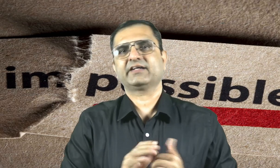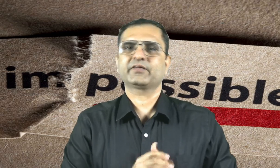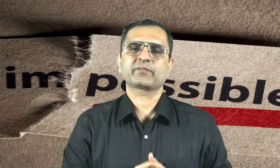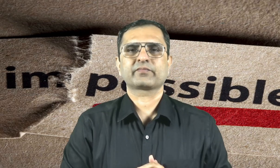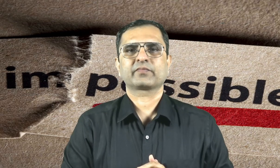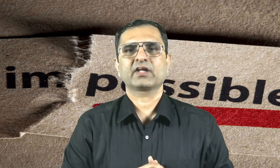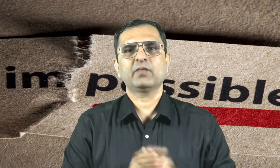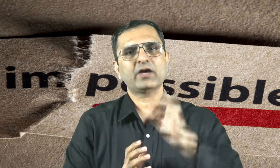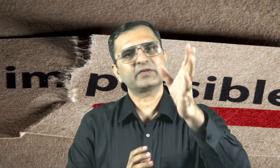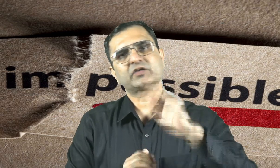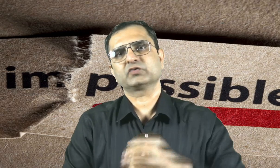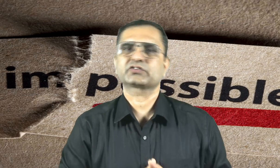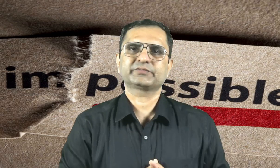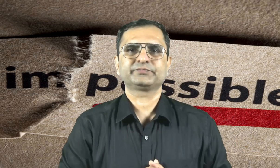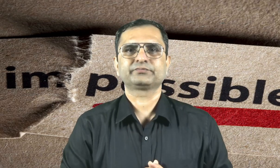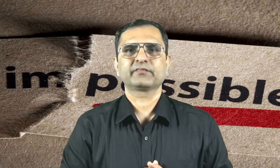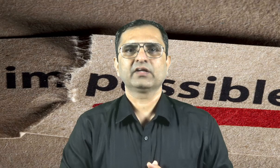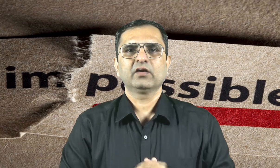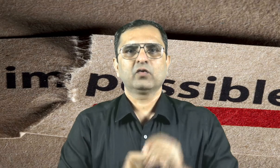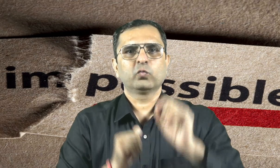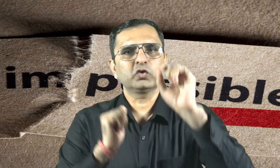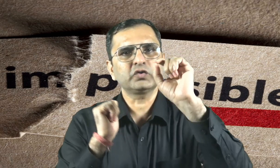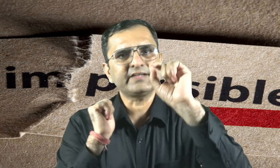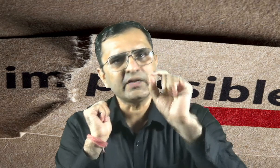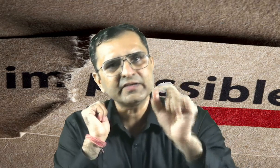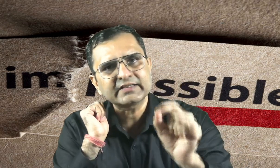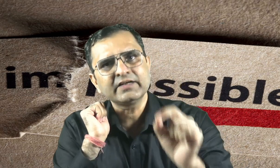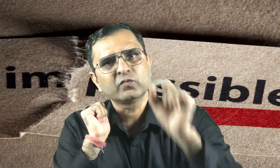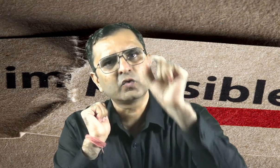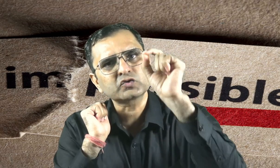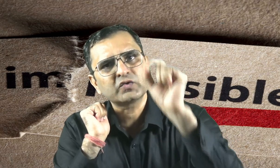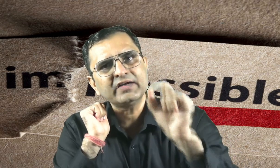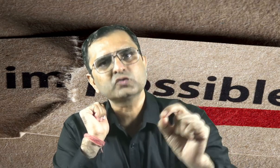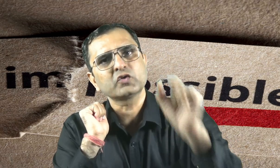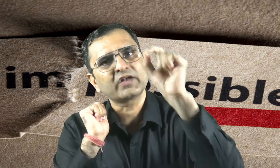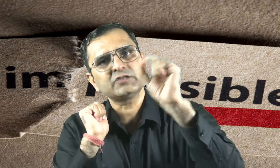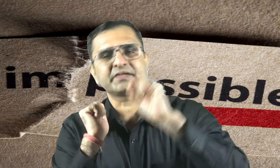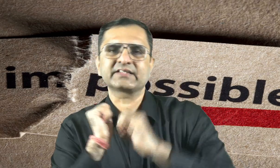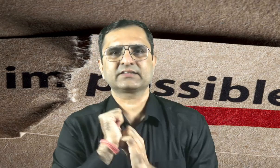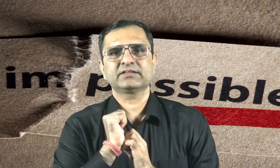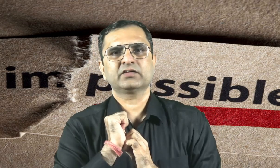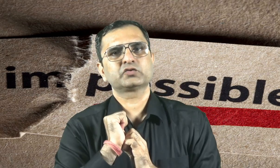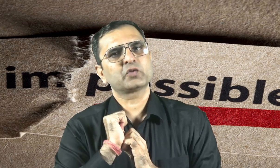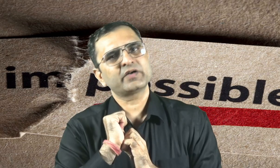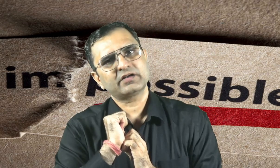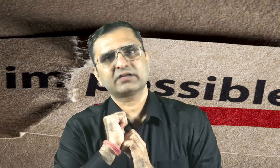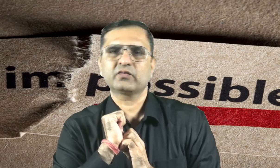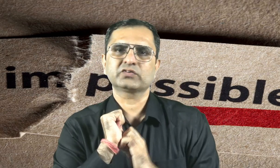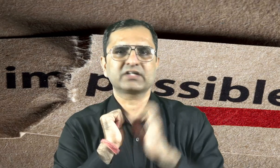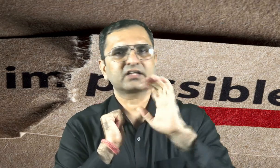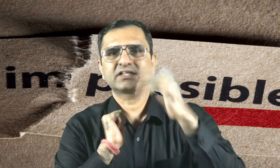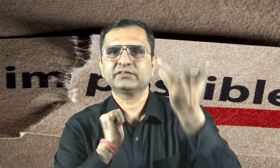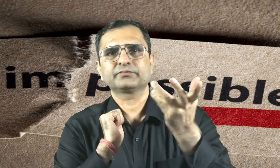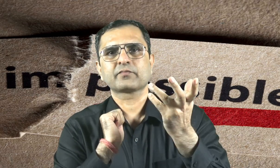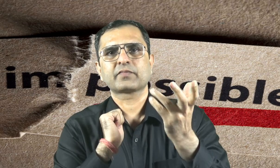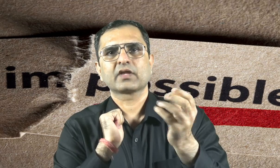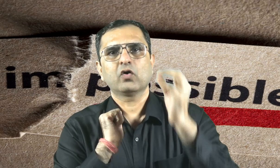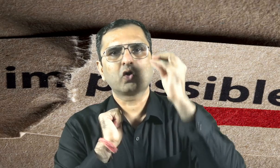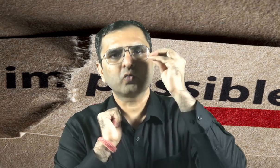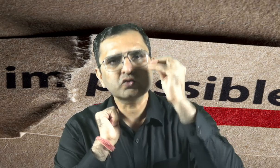है अब आप बताओ दोस्त वो जो 10 मिनट थे वो स्टूडेंट उसको यूटिलाइज भी कर सकता था उसके ऊपर था वो सारा का सारा और उसने